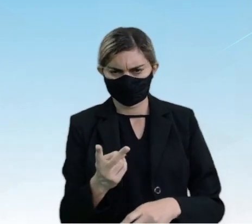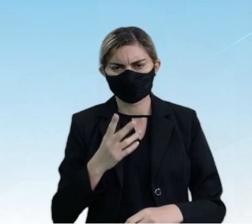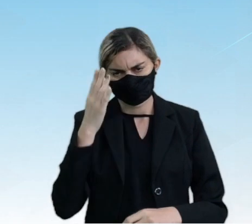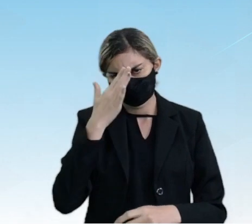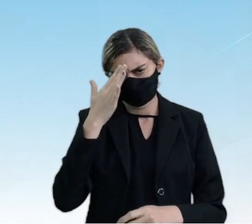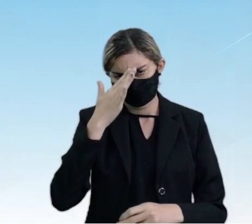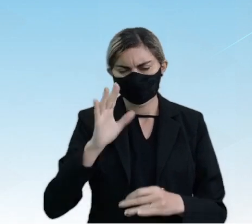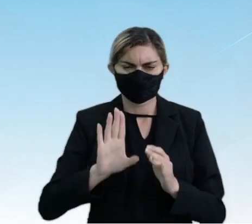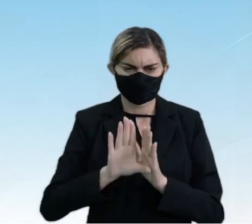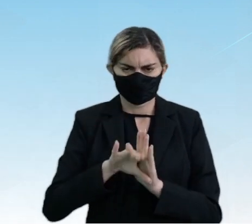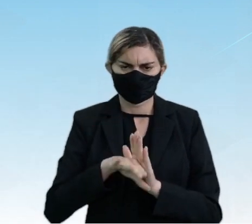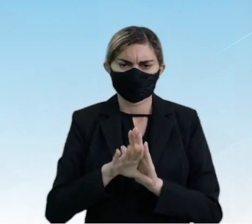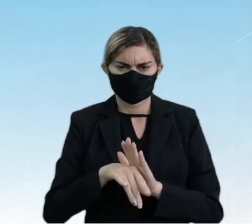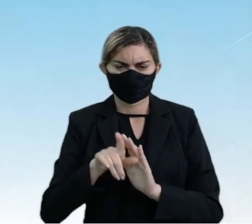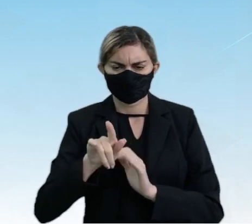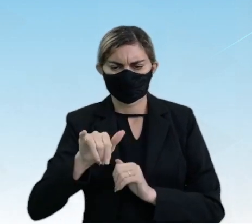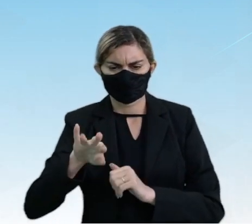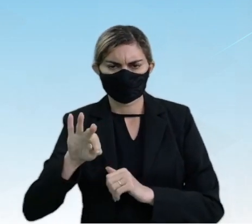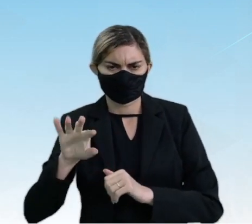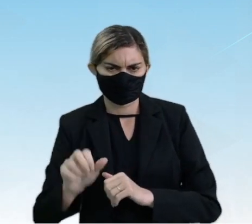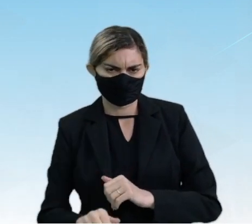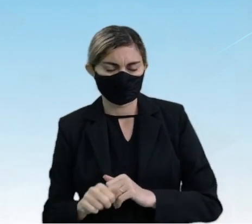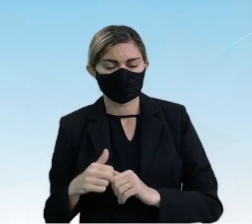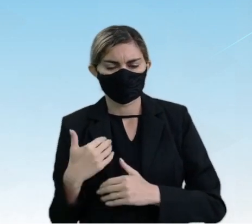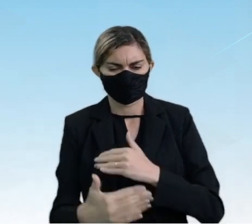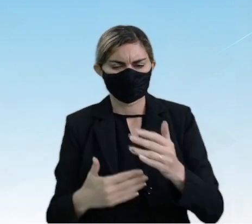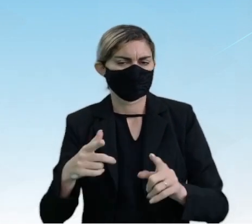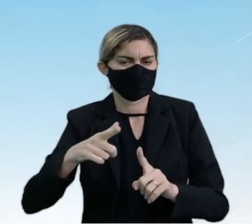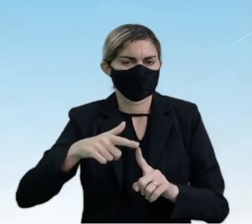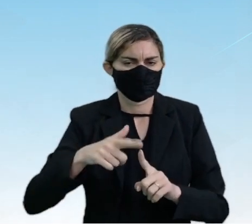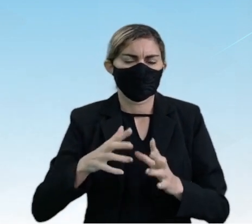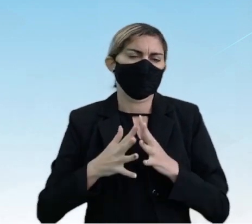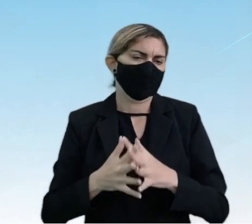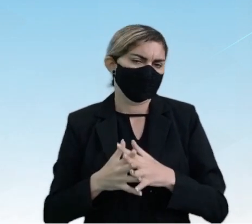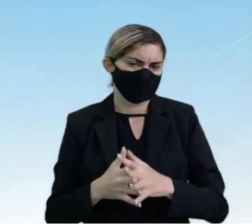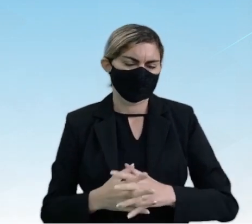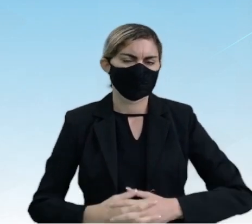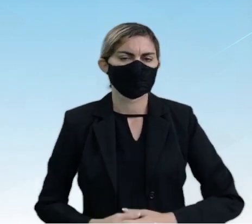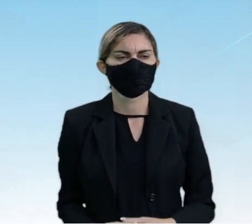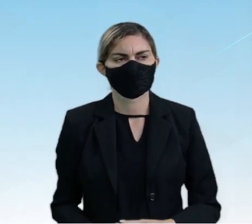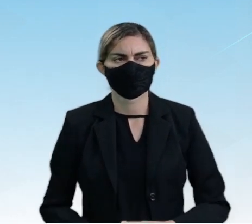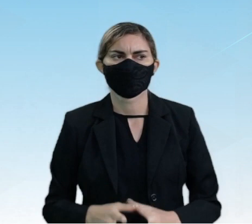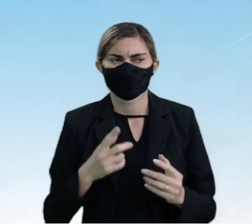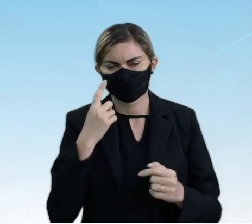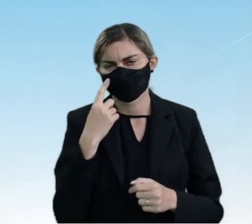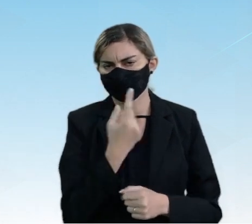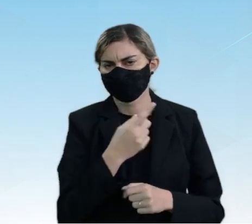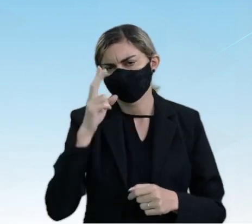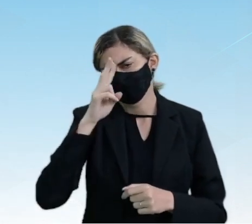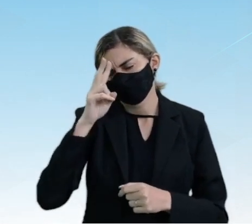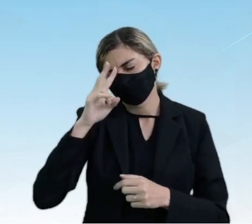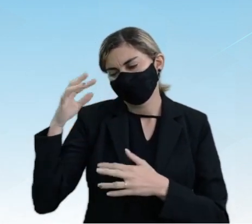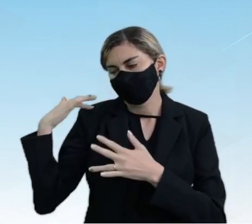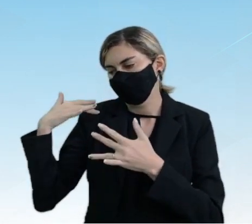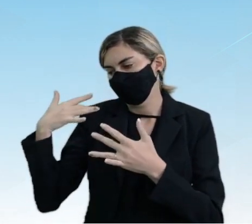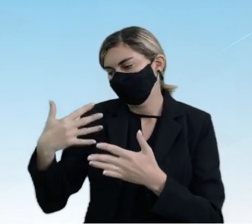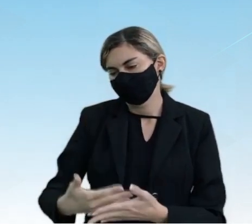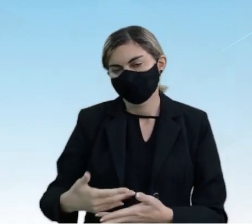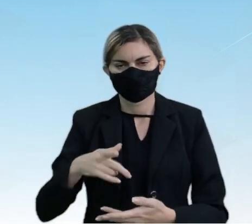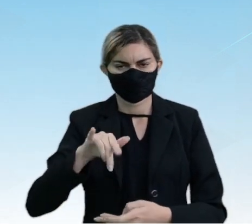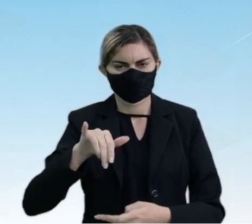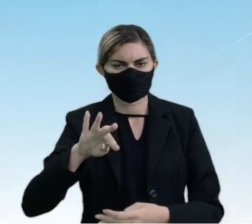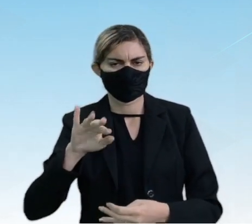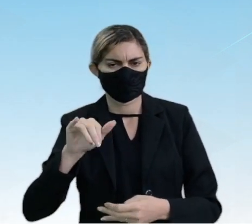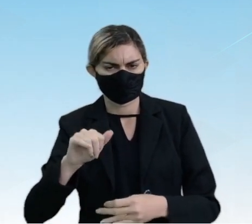entender o conceito de ginástica para que a gente não comece a gerar nenhum tipo de confusão, tá? Não, a história da ginástica, né? A ginástica